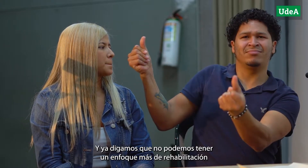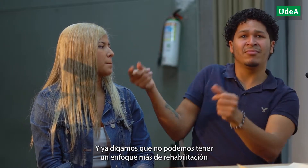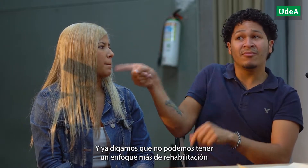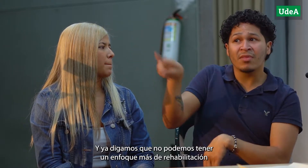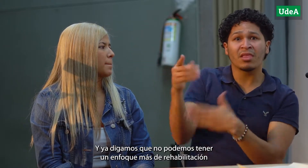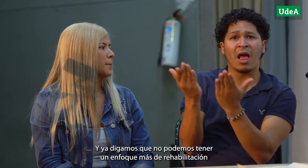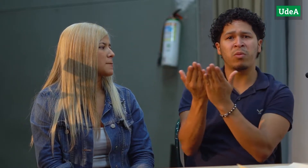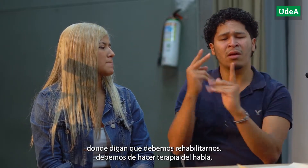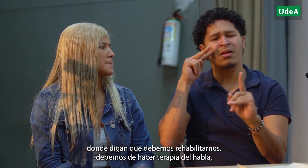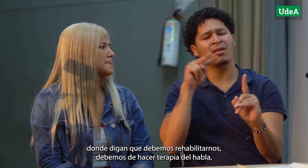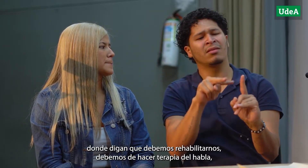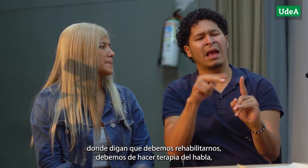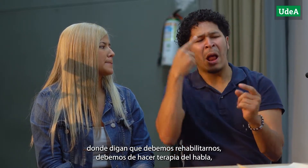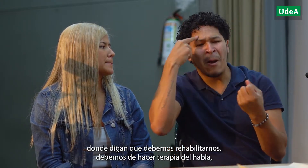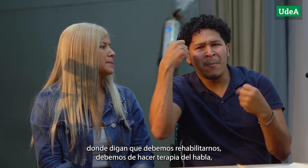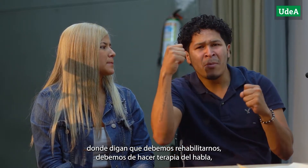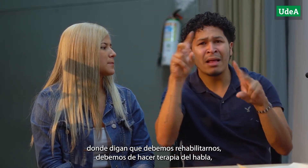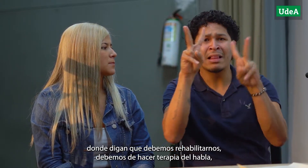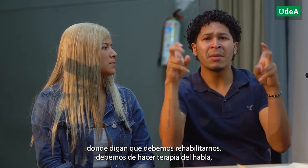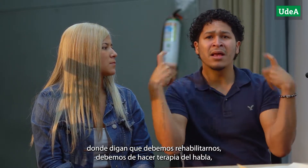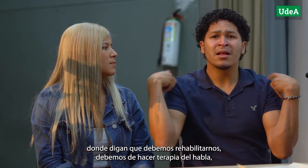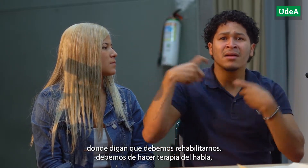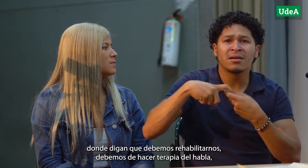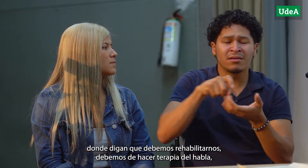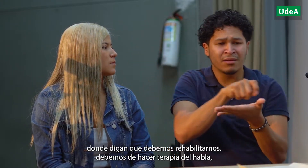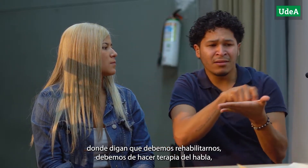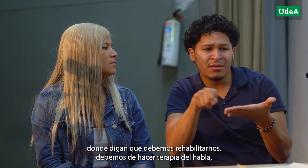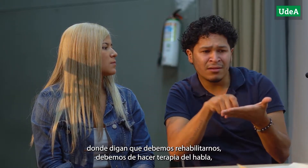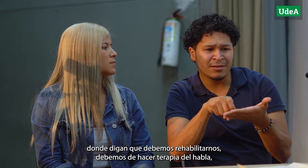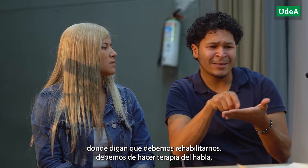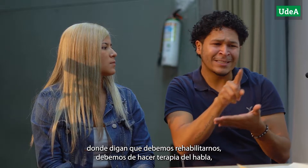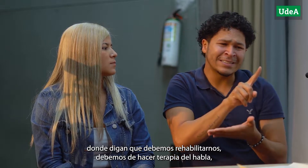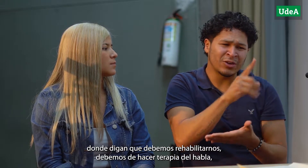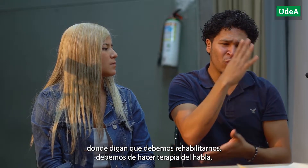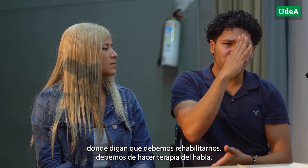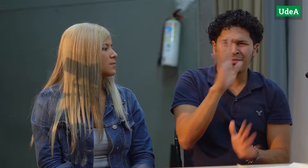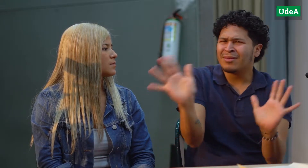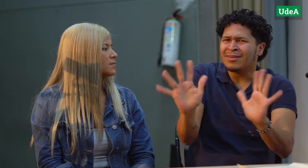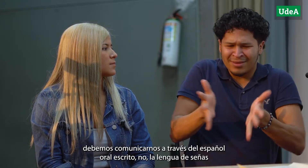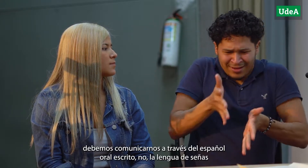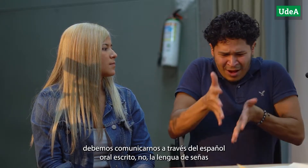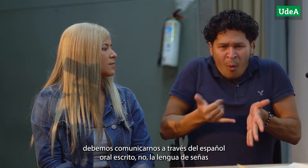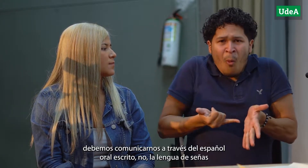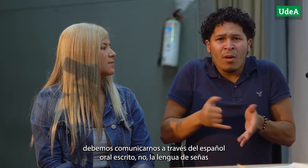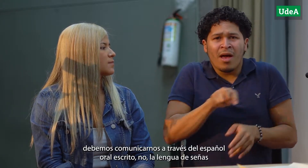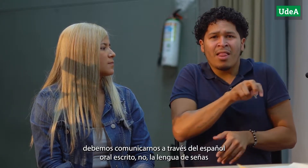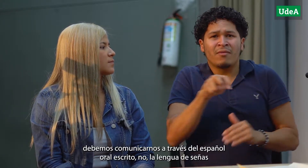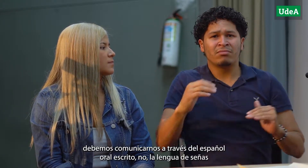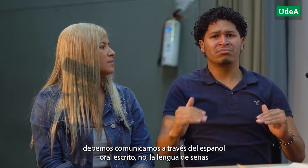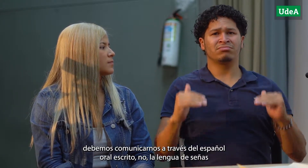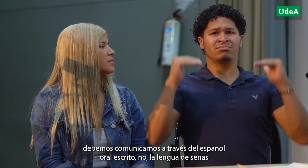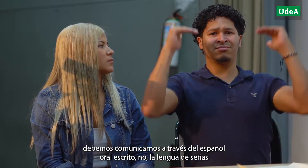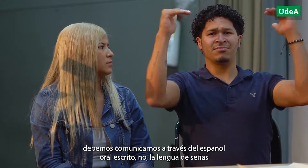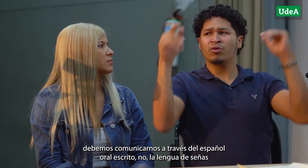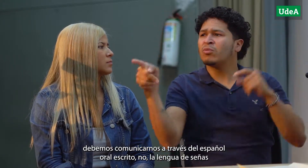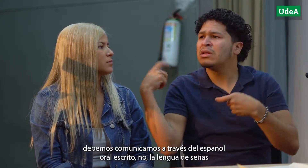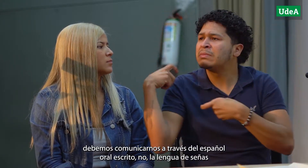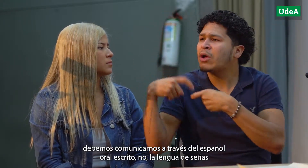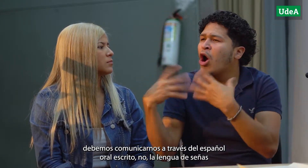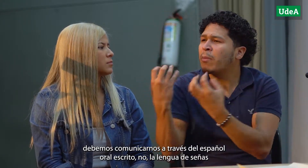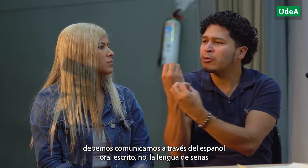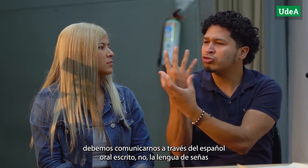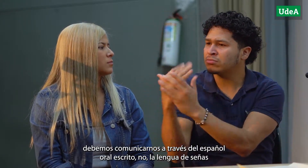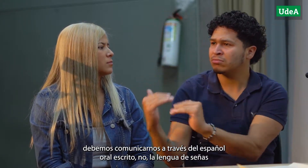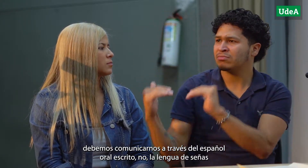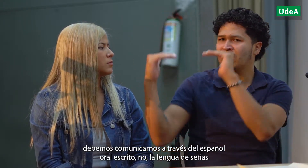más de rehabilitación, donde digan que debemos rehabilitarnos, debemos hacer terapia del habla, debemos comunicarnos a través del español